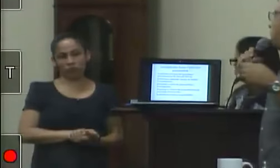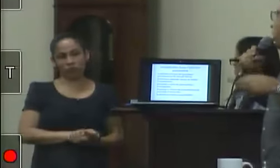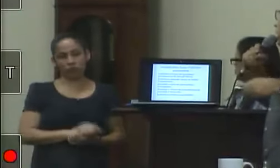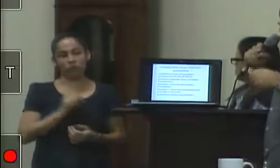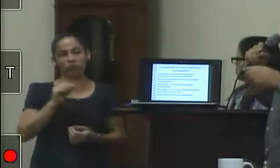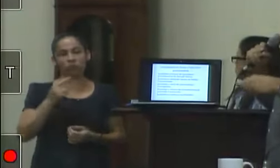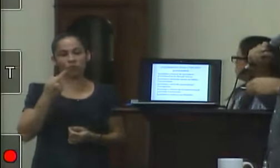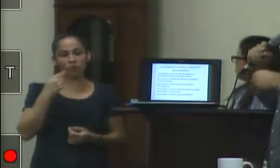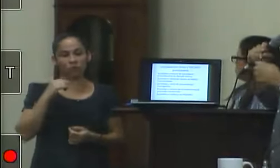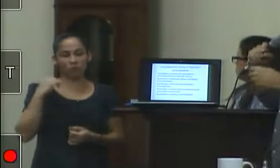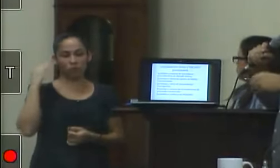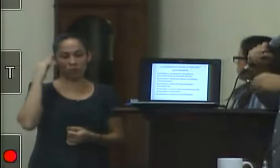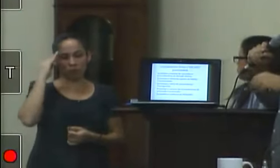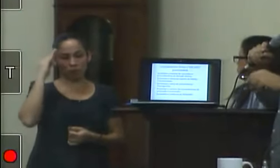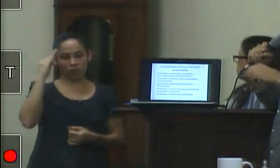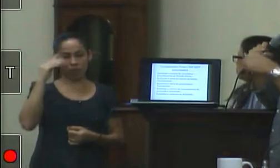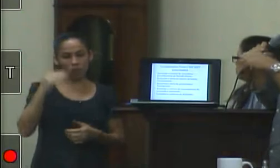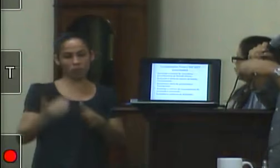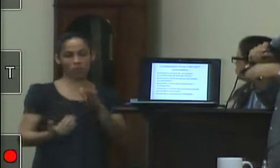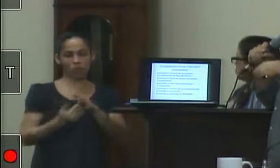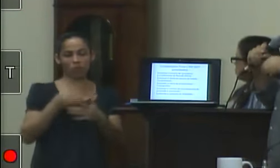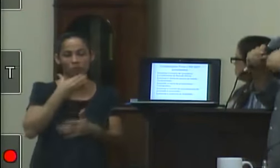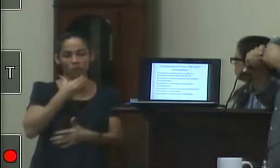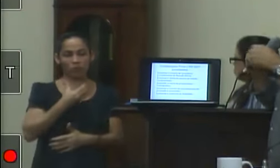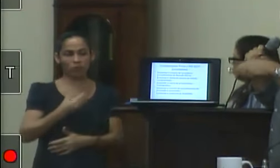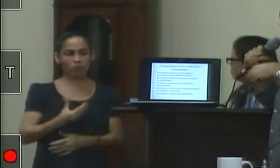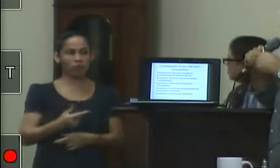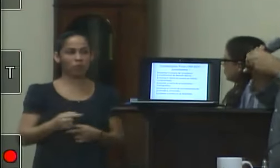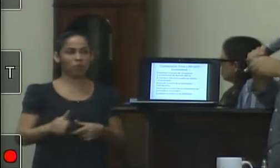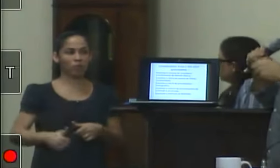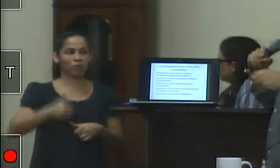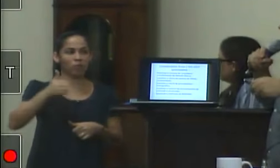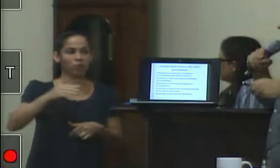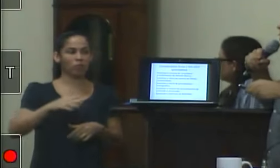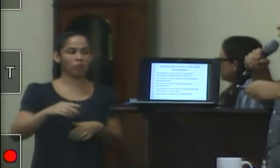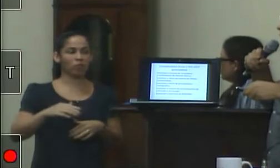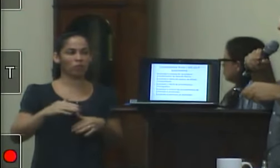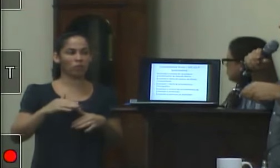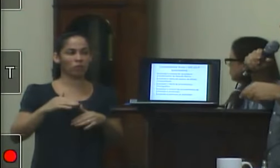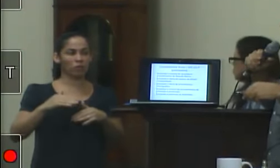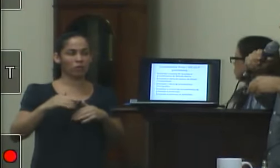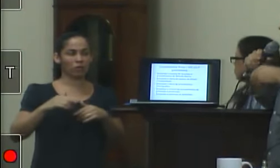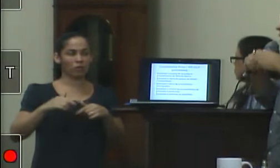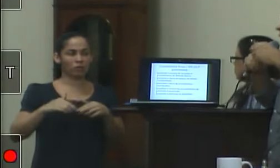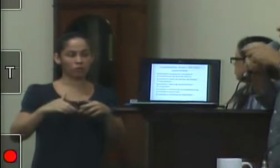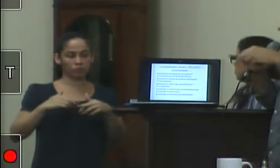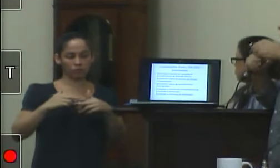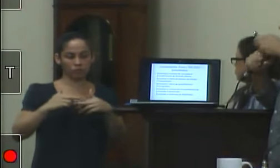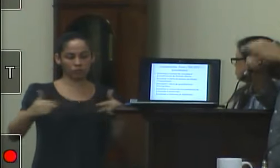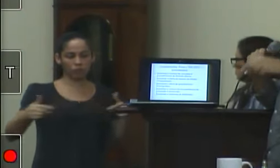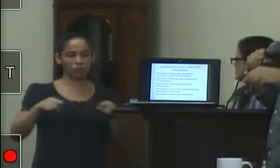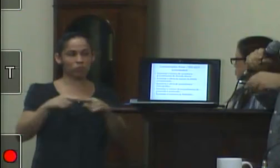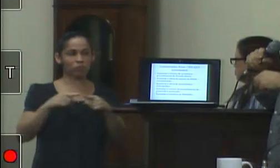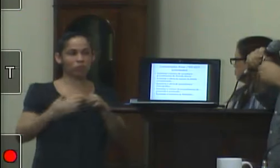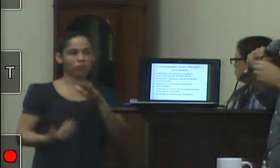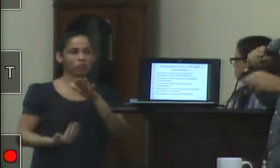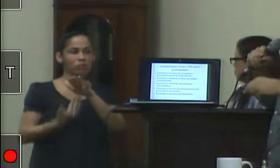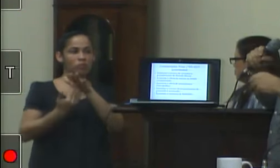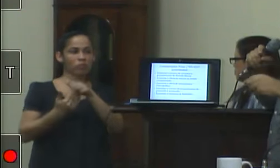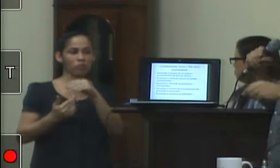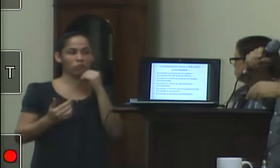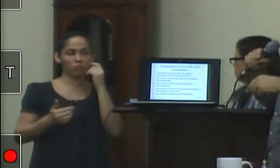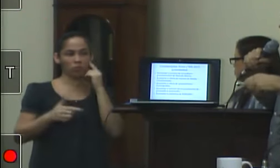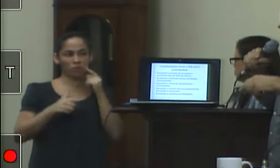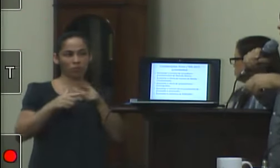como prioridades, né, até o final do ano, para melhorar e qualificar os nossos atendimentos e para alcançar a maior parte